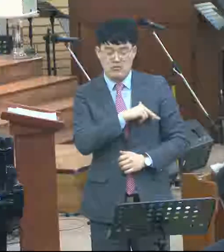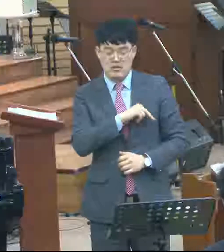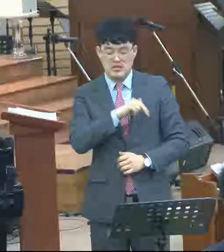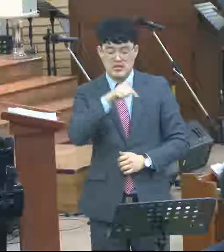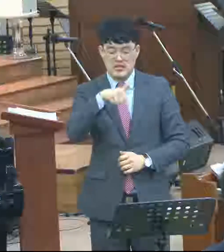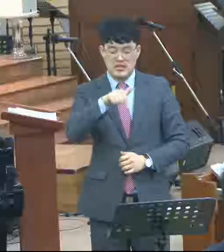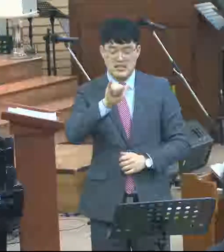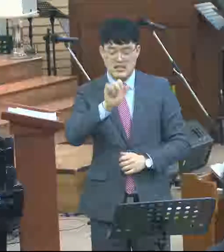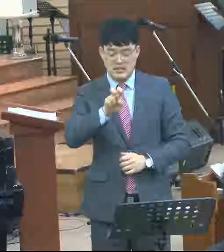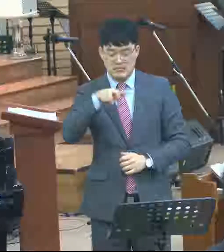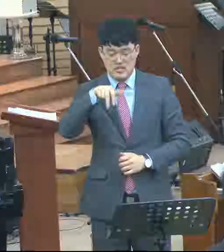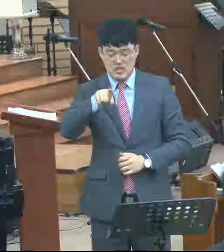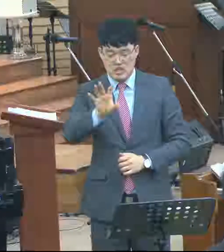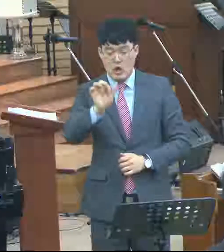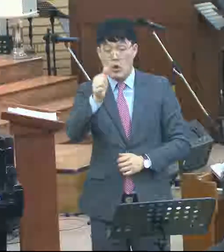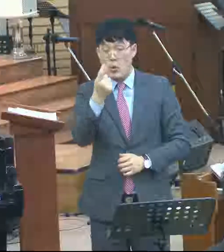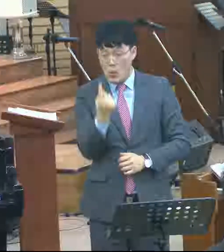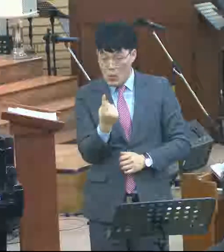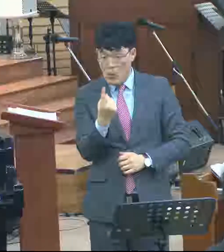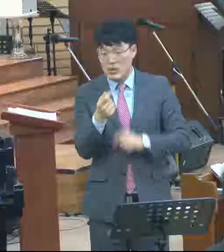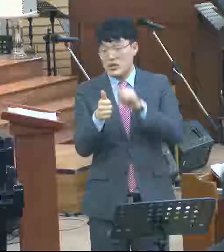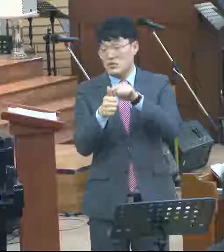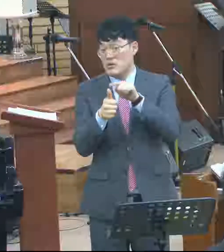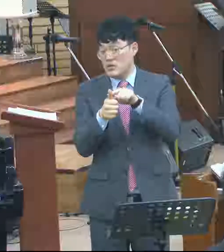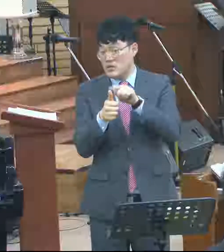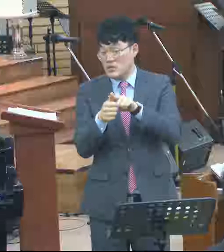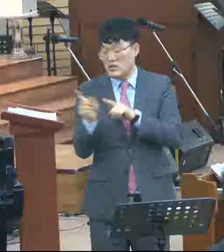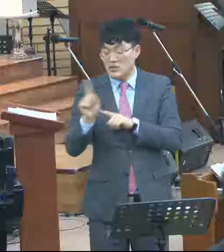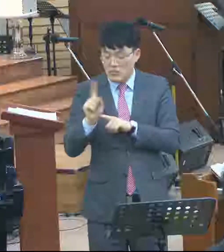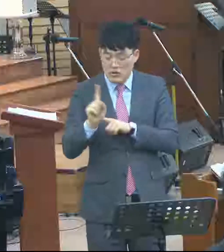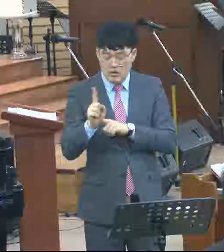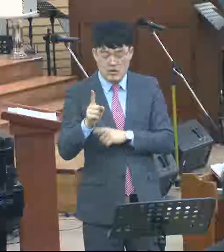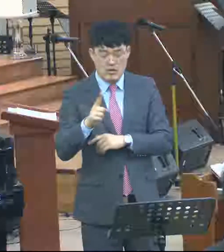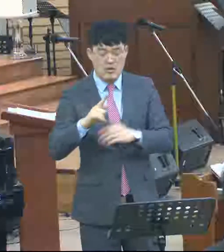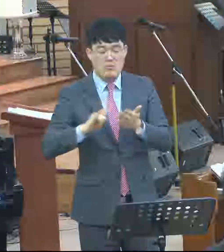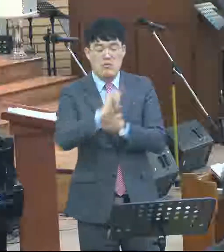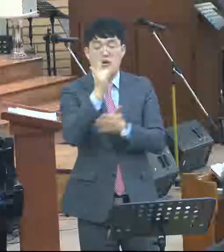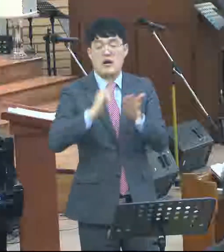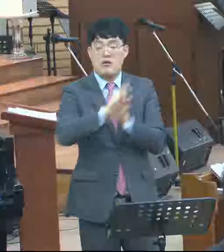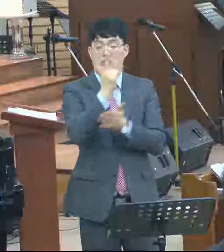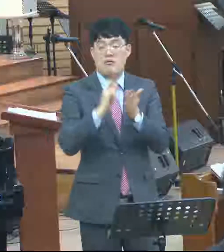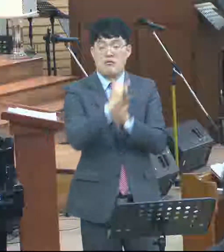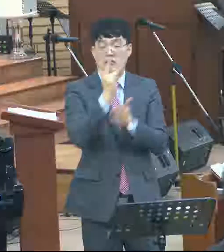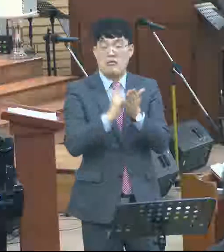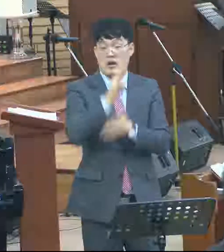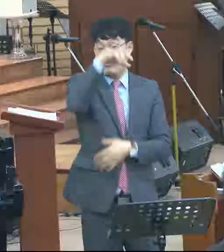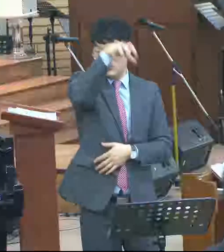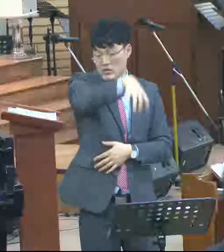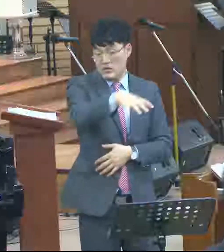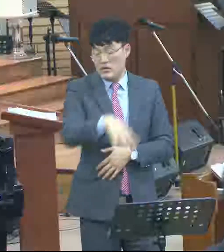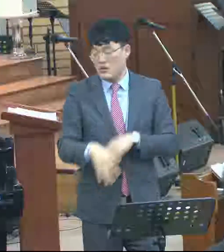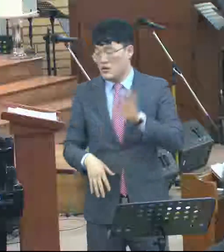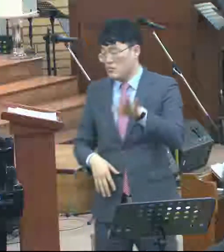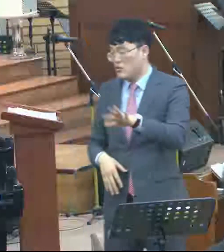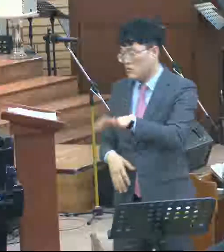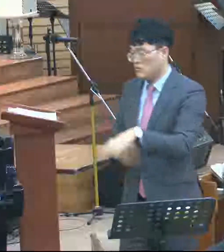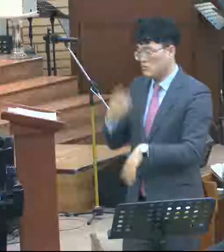신분증이 지갑 안에 있었는데 그걸 꺼내서 보여달라는 보안 담당 직원의 얘기를 계속 거부하면서